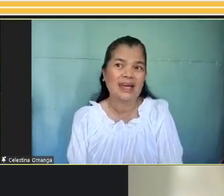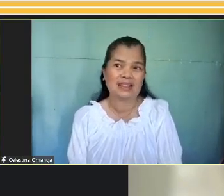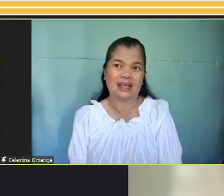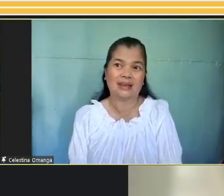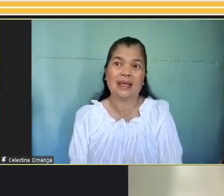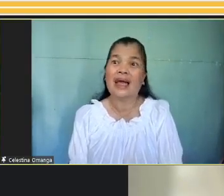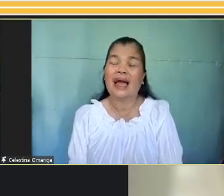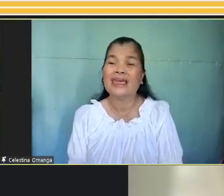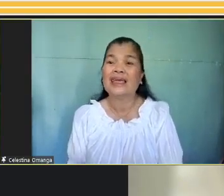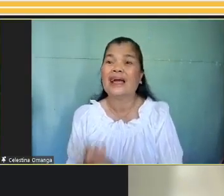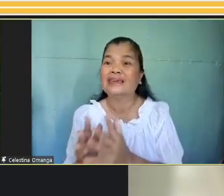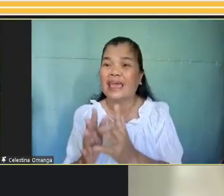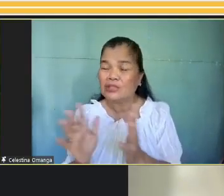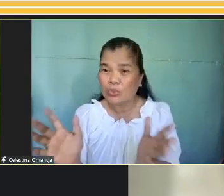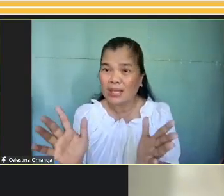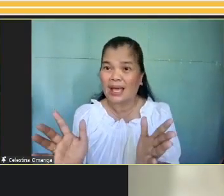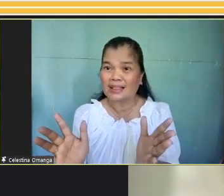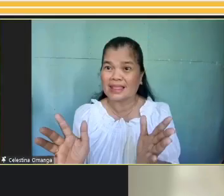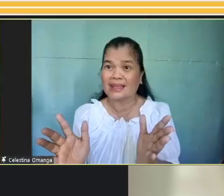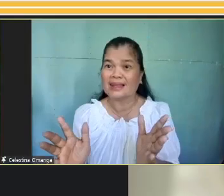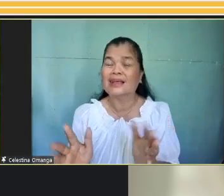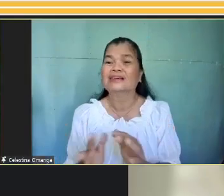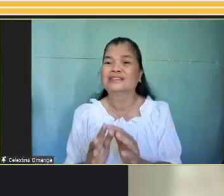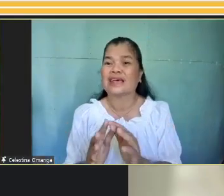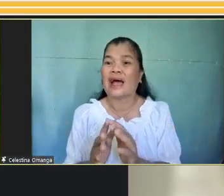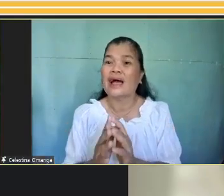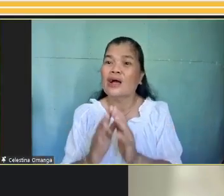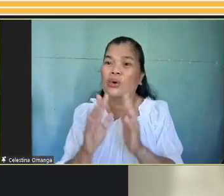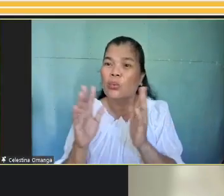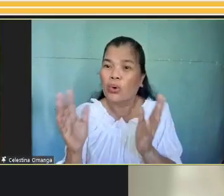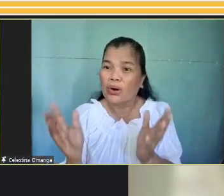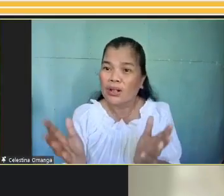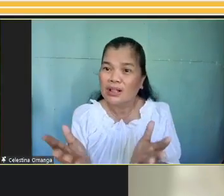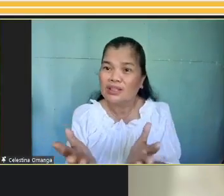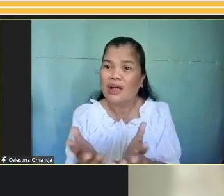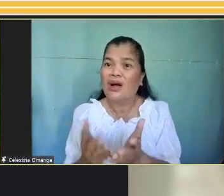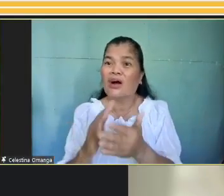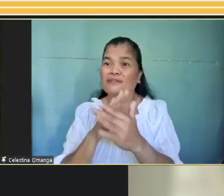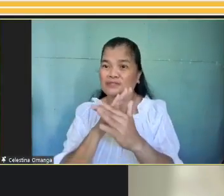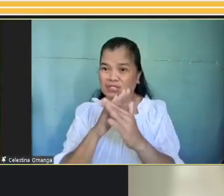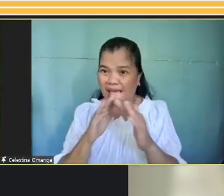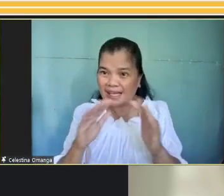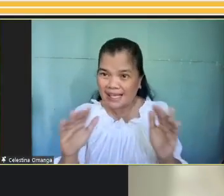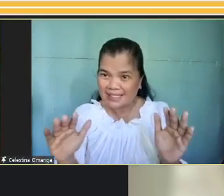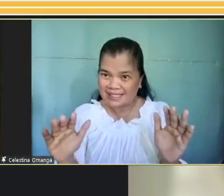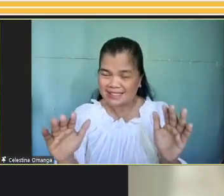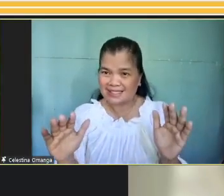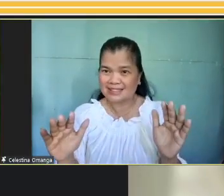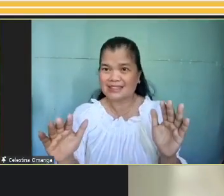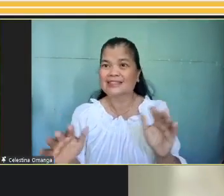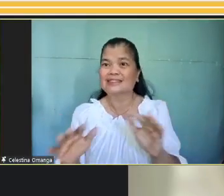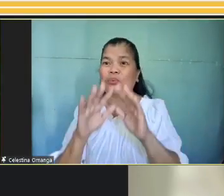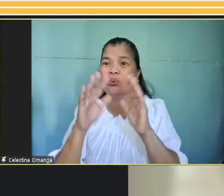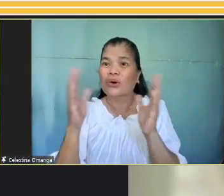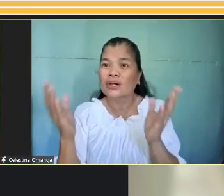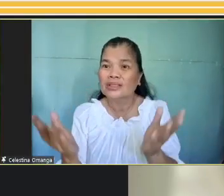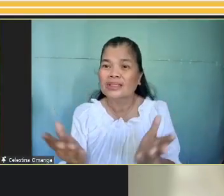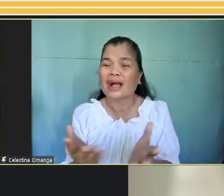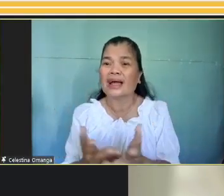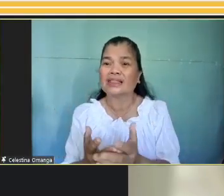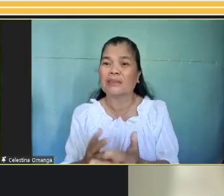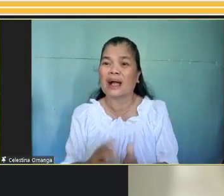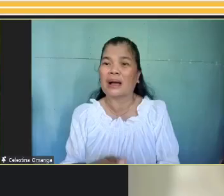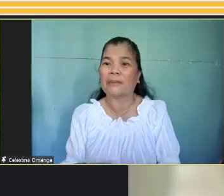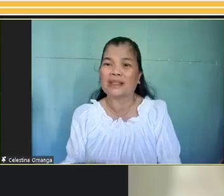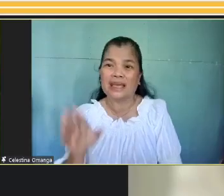smile natin, ayan ang gateway natin sa world of silence. Sa world